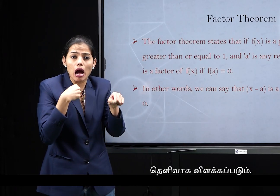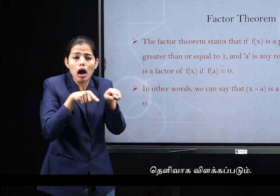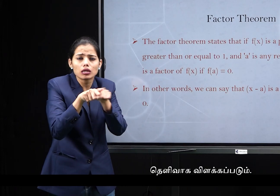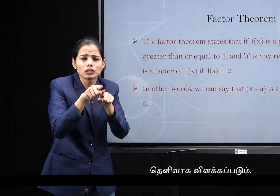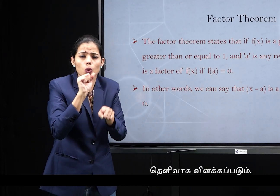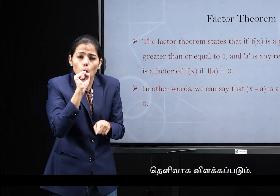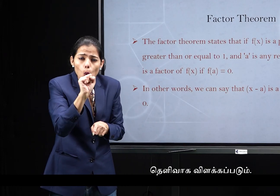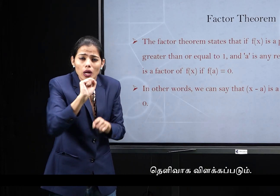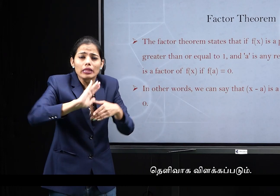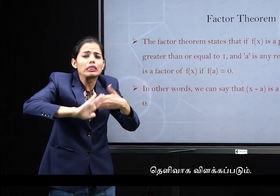தெளிவாக விளக்கப்படும்.